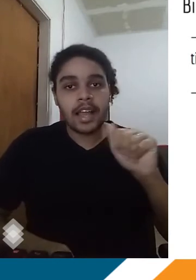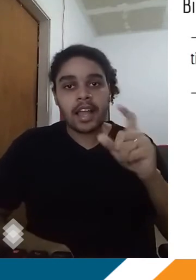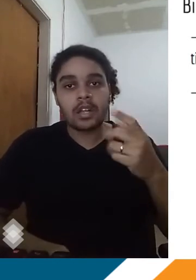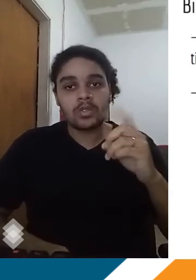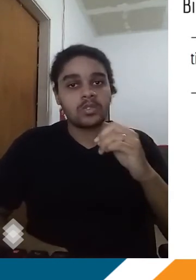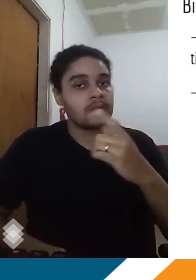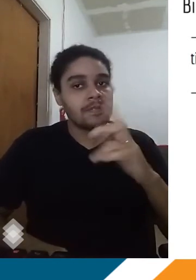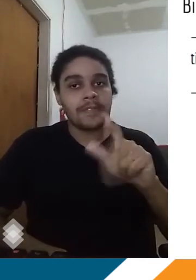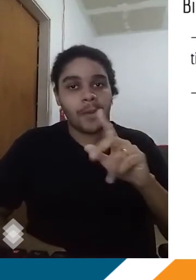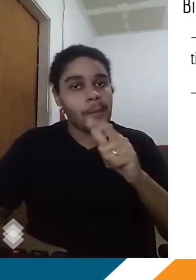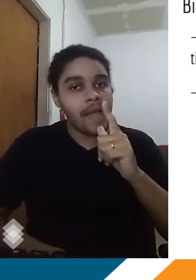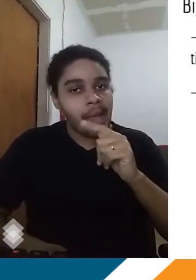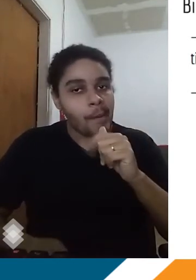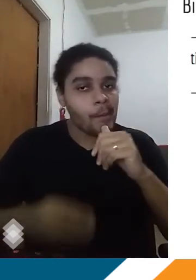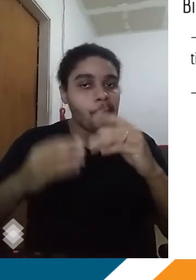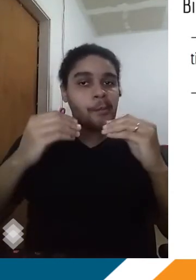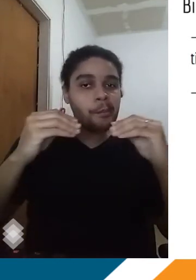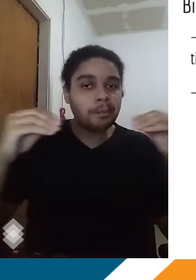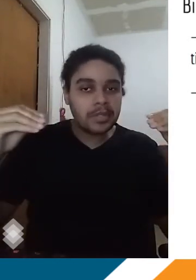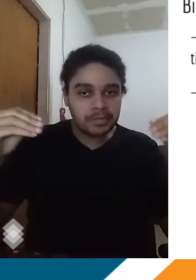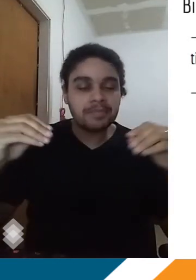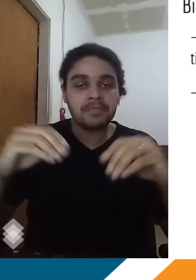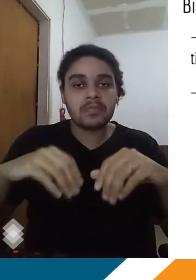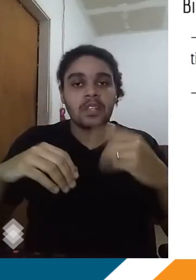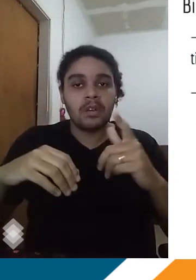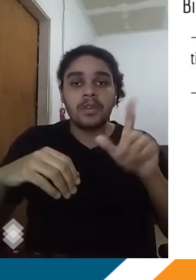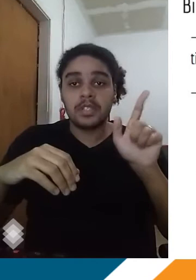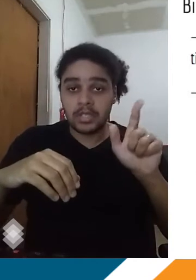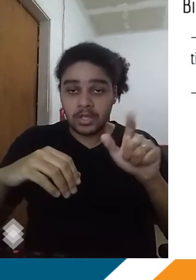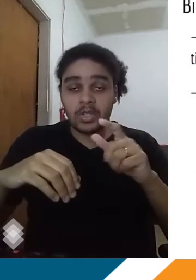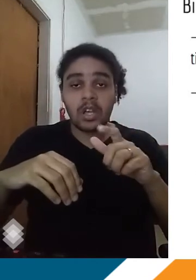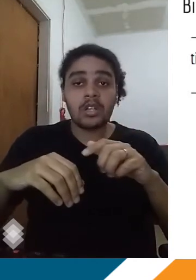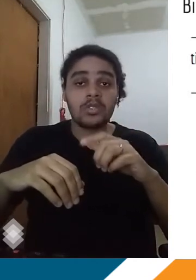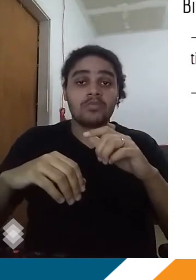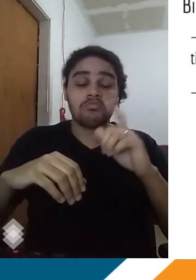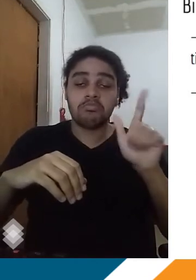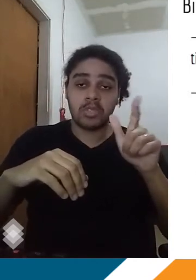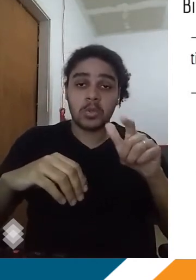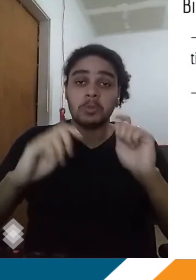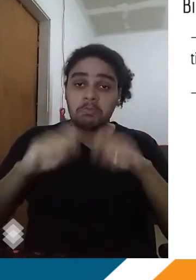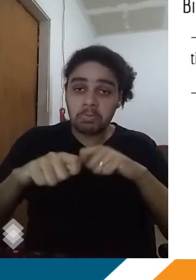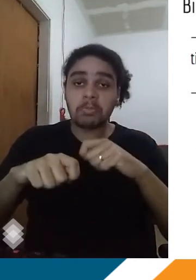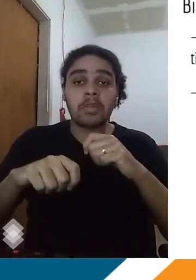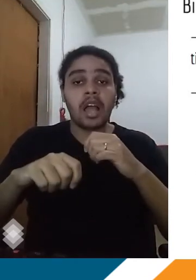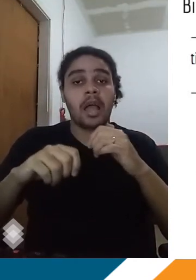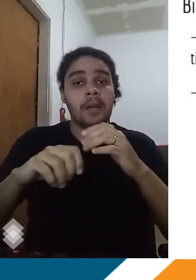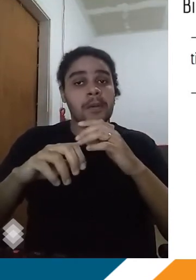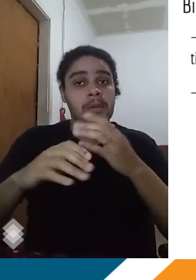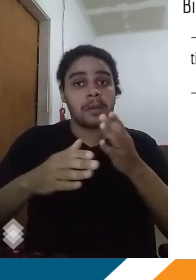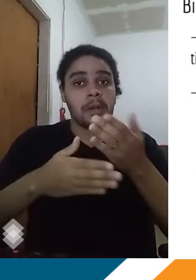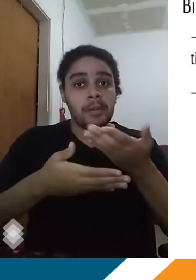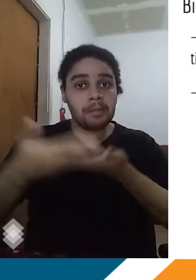assim. E essa mata ciliar ela funciona como corredor ecológico para a fauna, ou seja, animais que geralmente